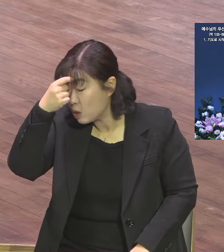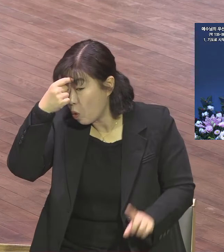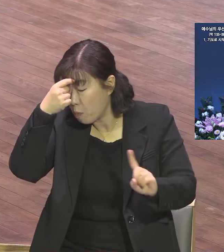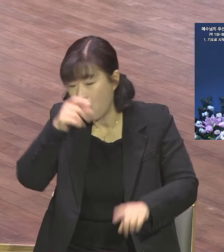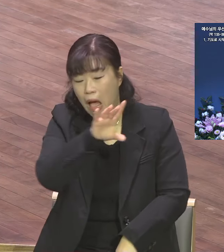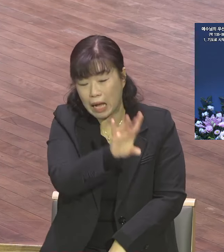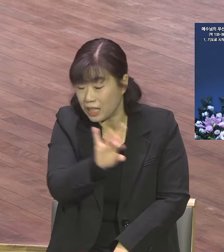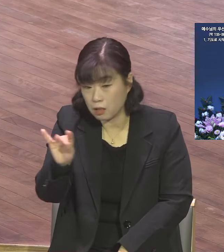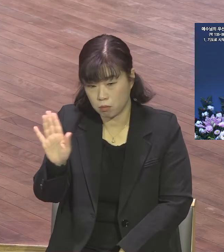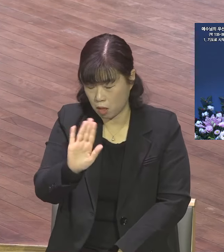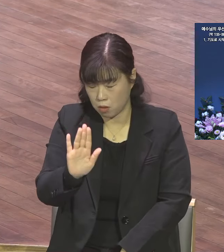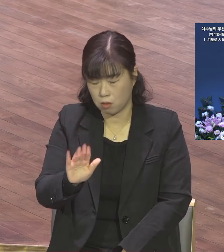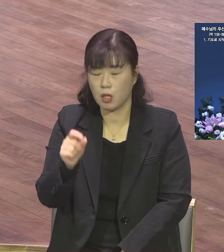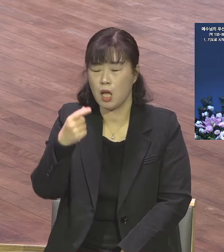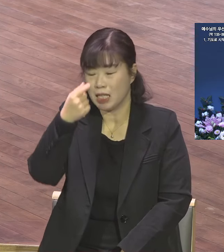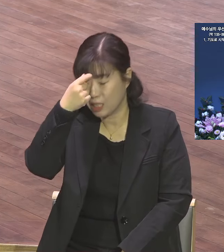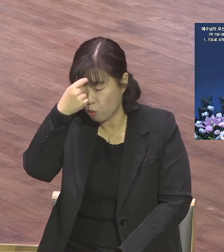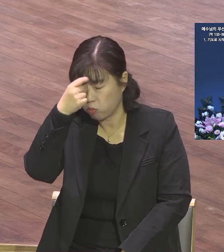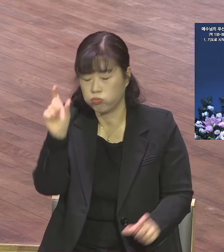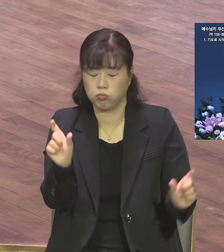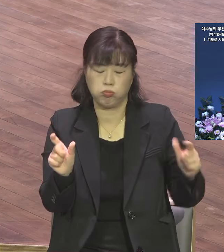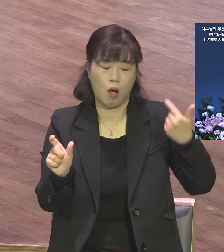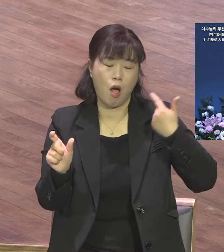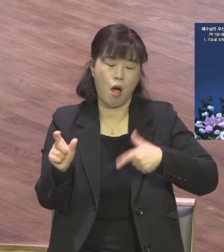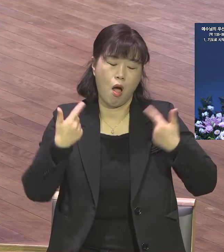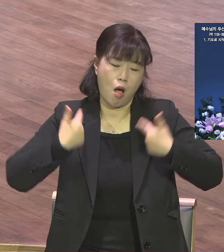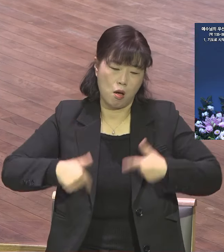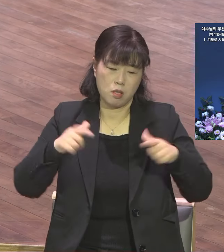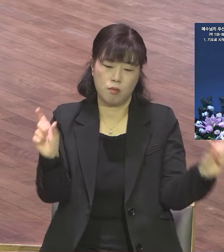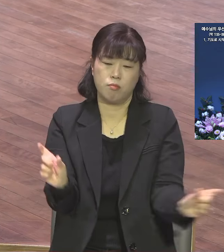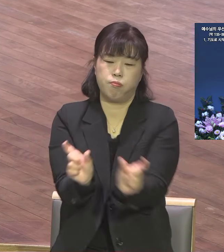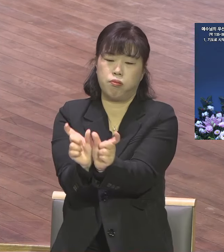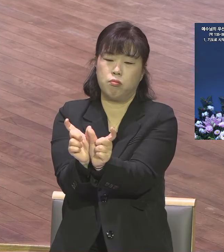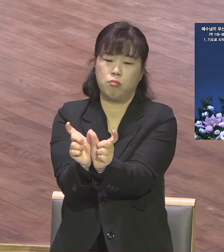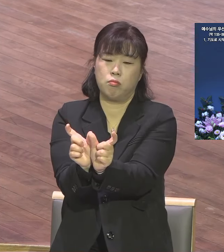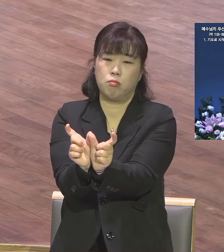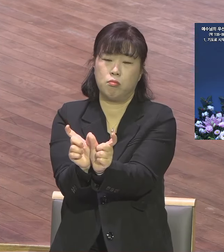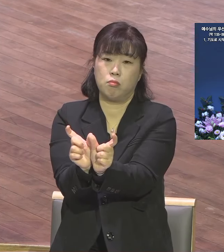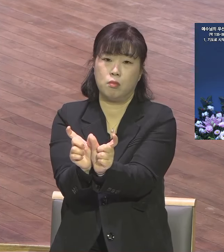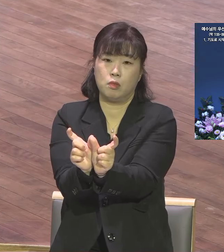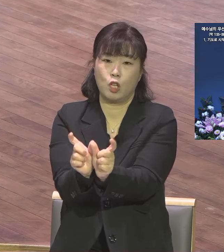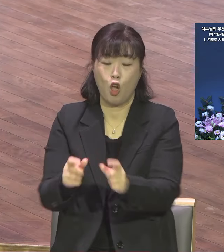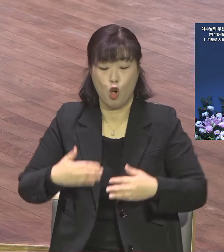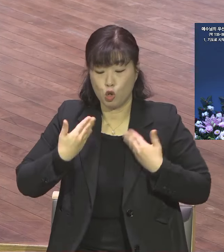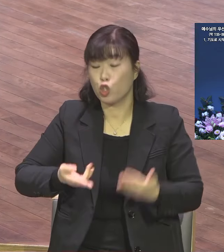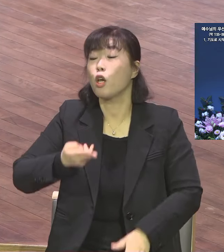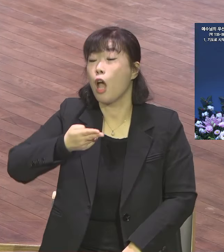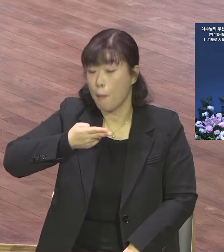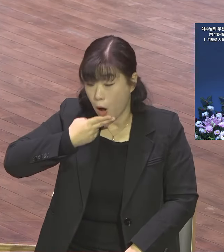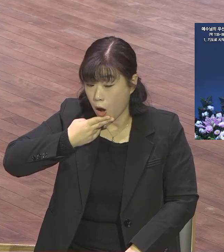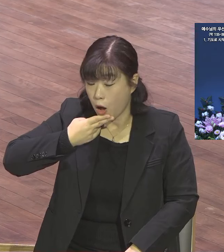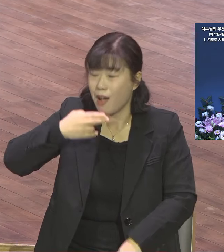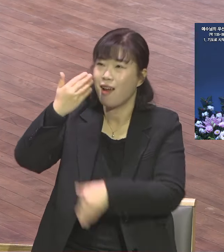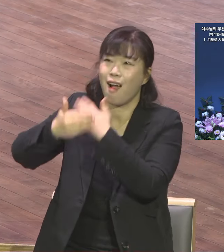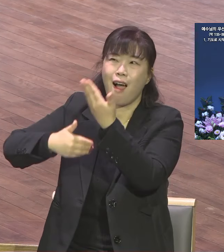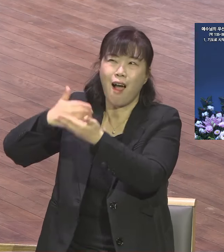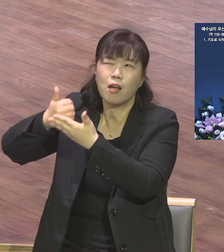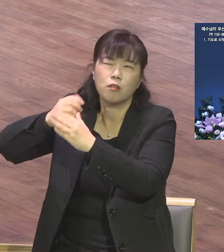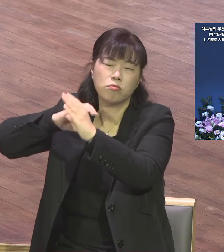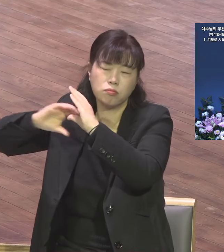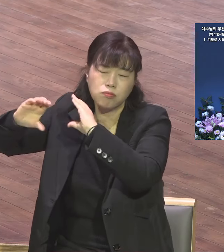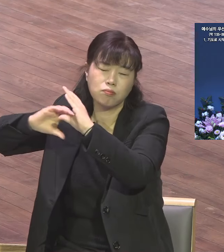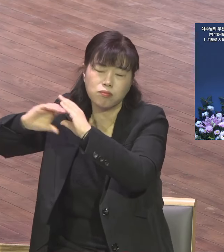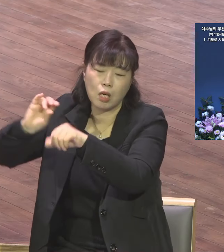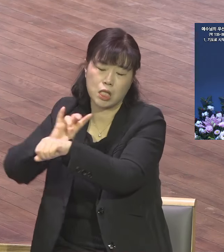기도는 항상 하는 거예요. 항상. 항상. 그래서 쉬지 않고 하나님과 뭐예요? 항상 24소통하는